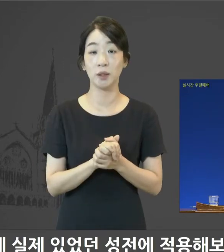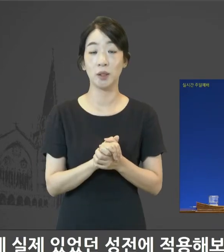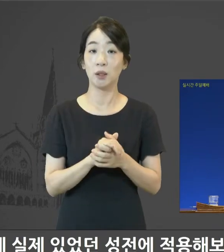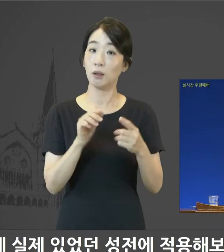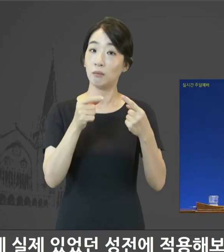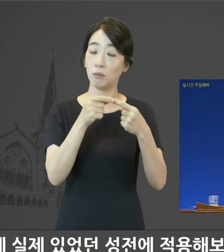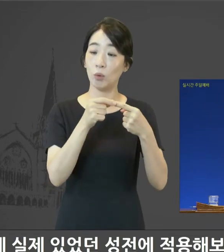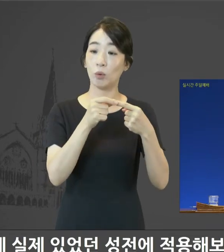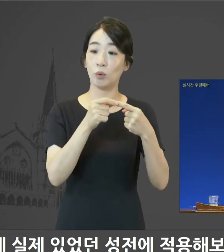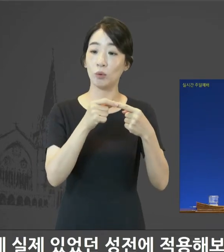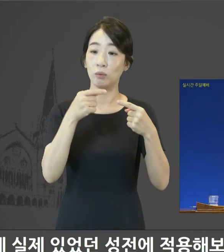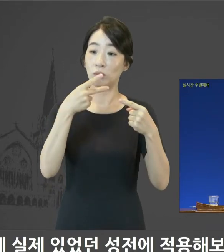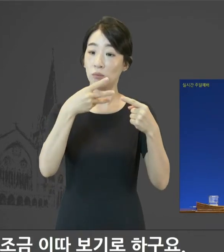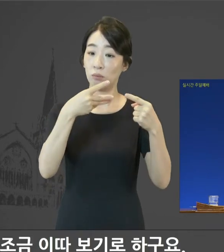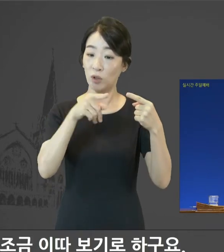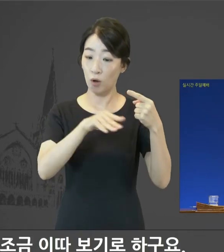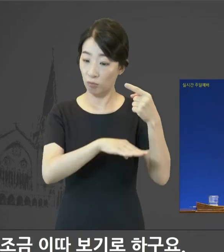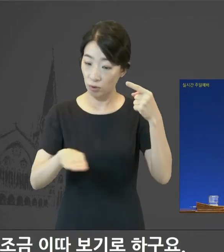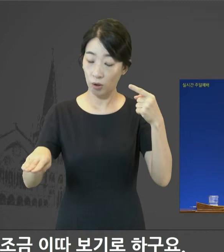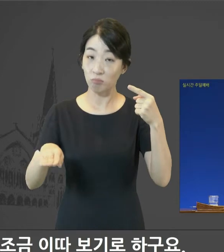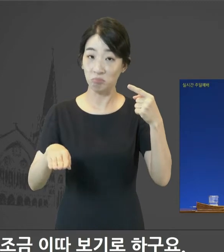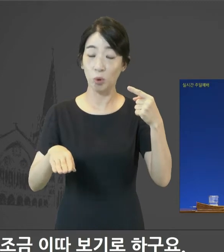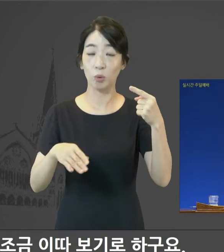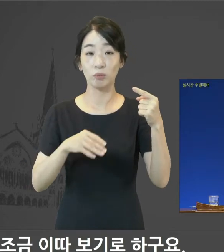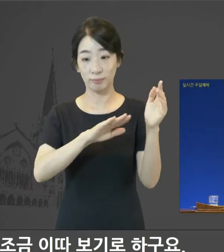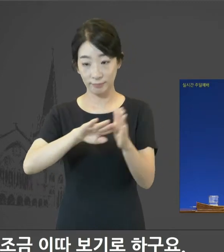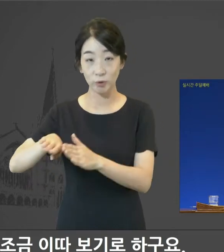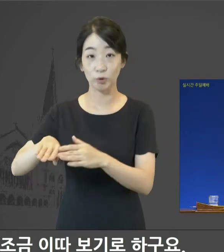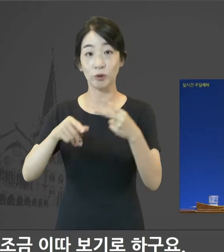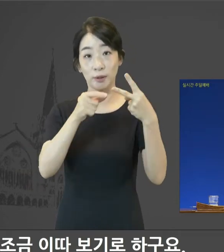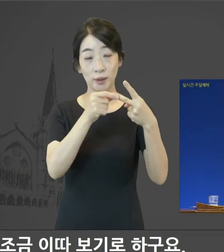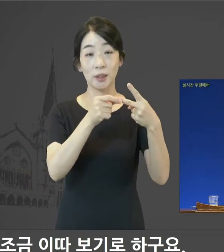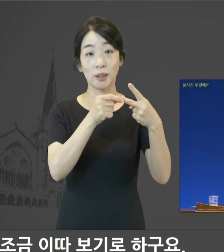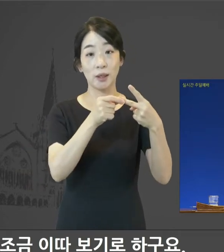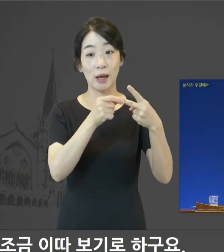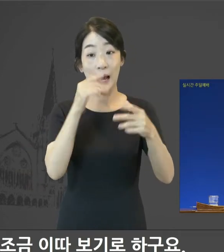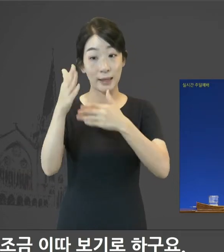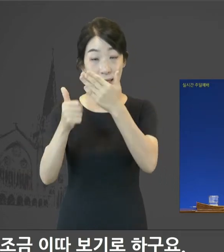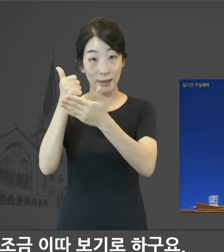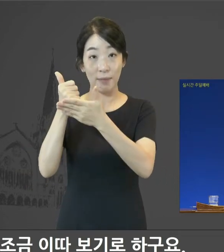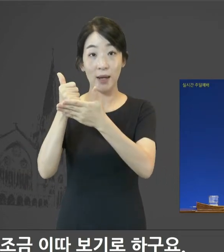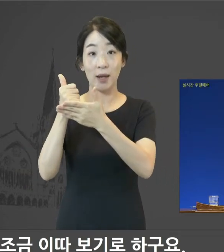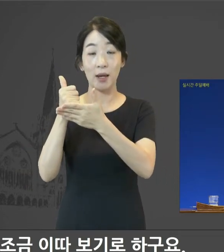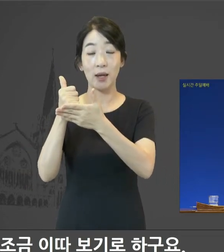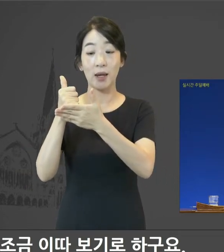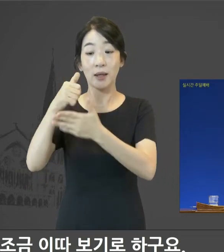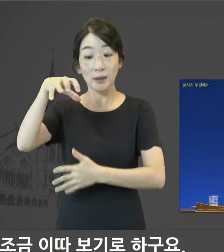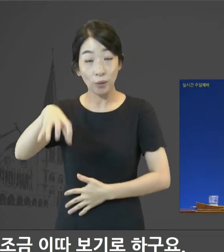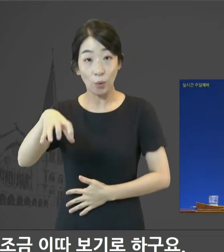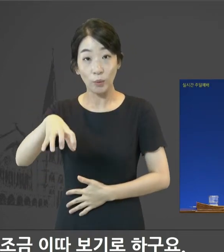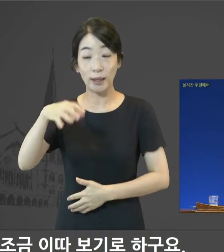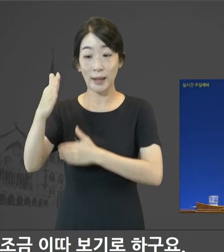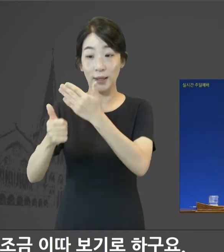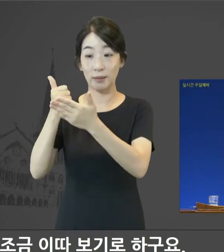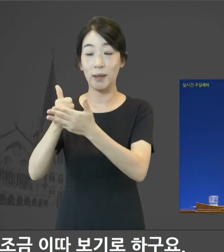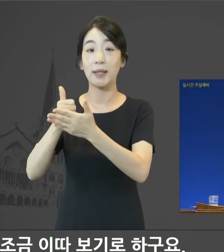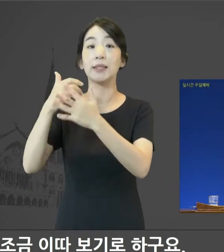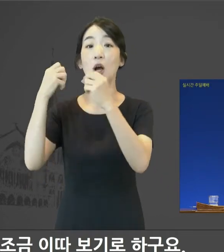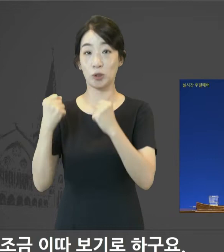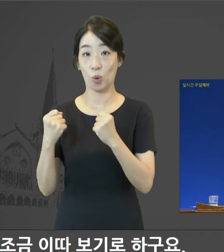컨셉은 똑같습니다. 하나님이 계신 처소죠. 하나님이 통치하시고 다스리시는 곳, 이게 터입니다.